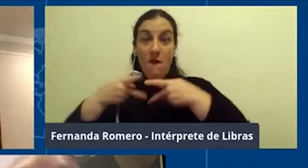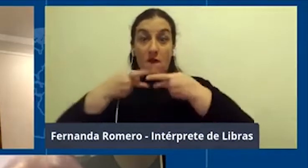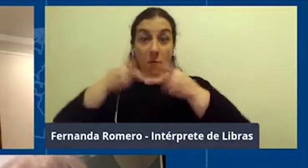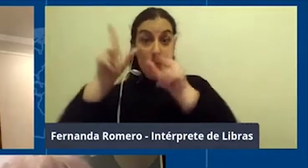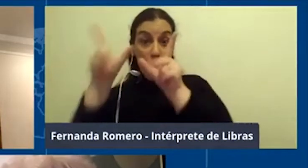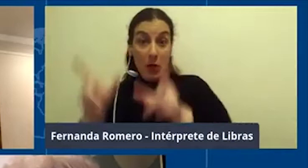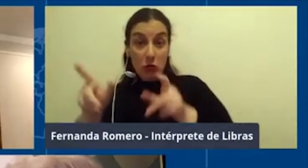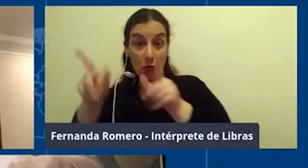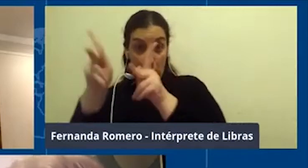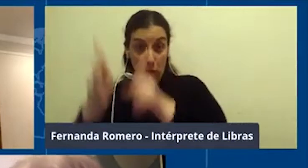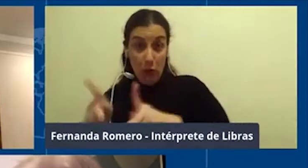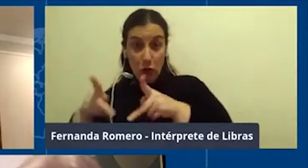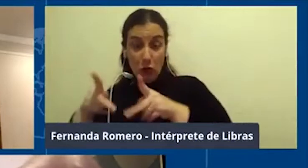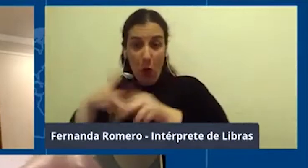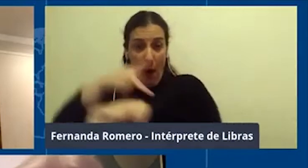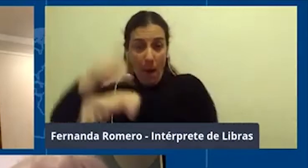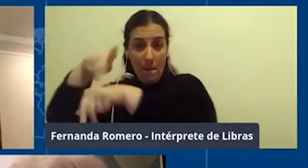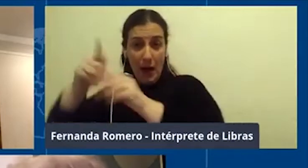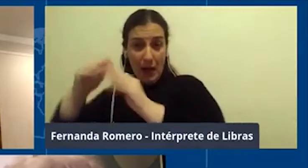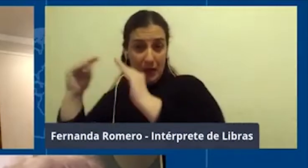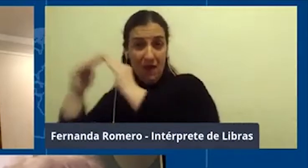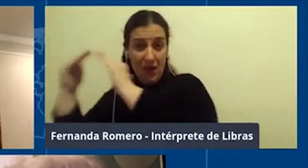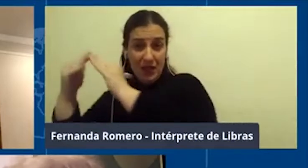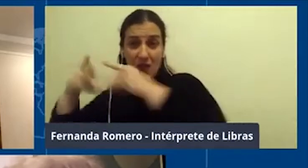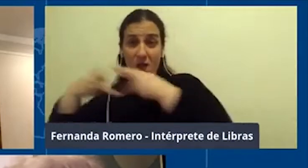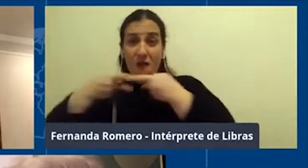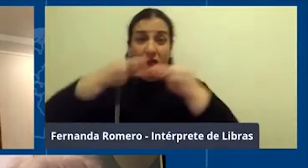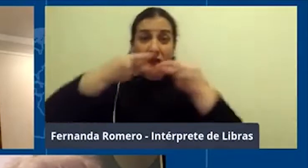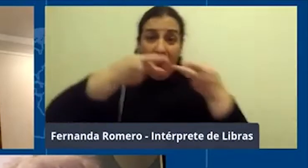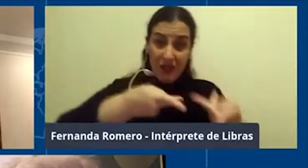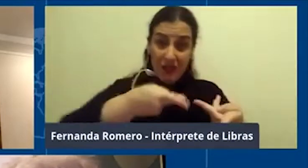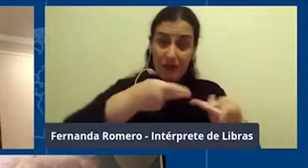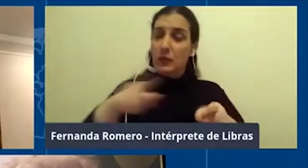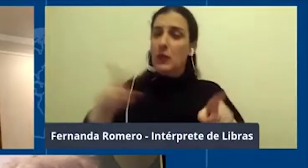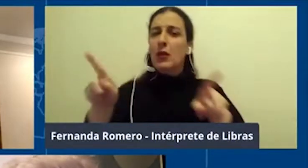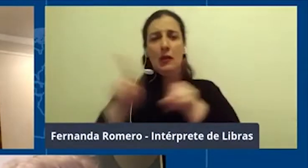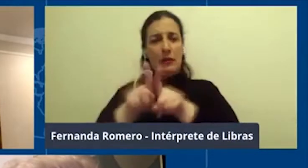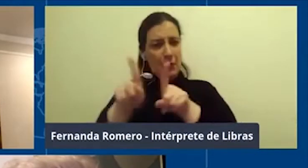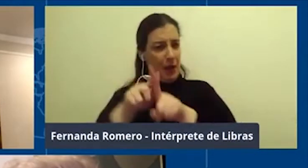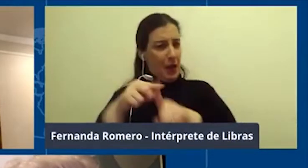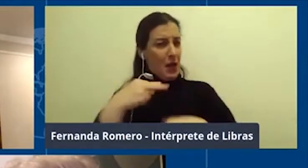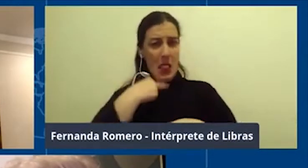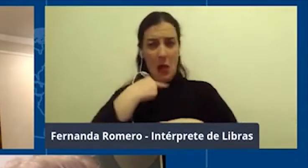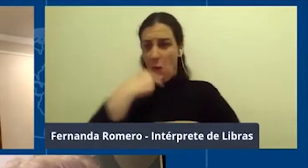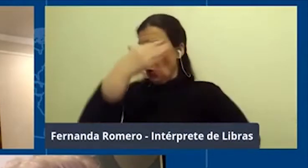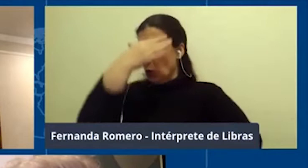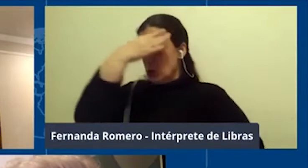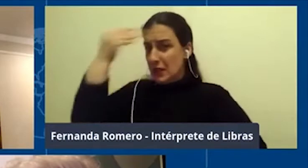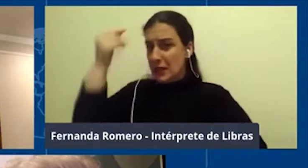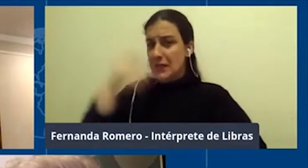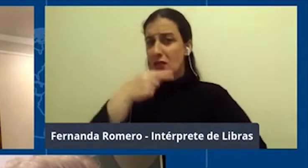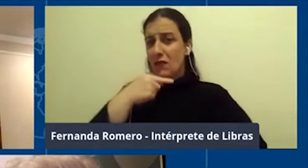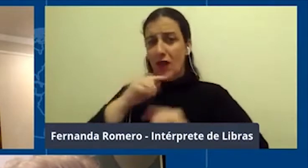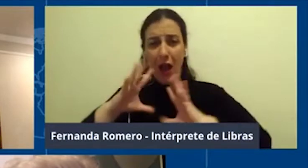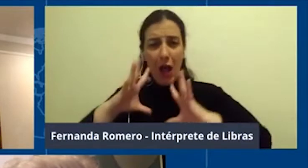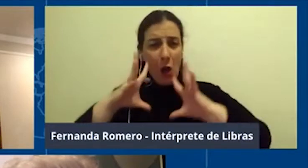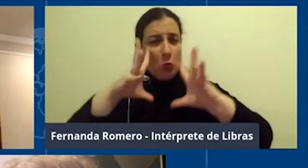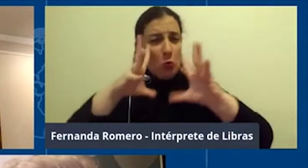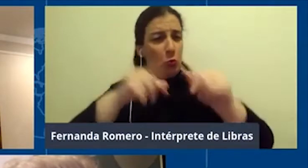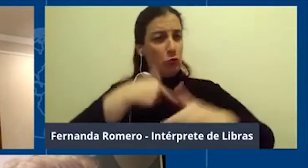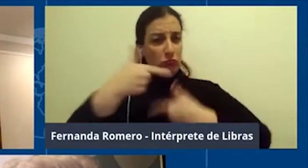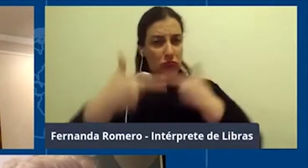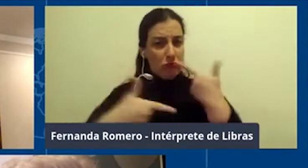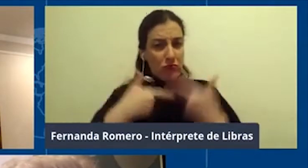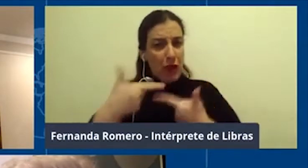de outros mais distantes. Além disso, não posso deixar de mencionar todo o universo de serviços